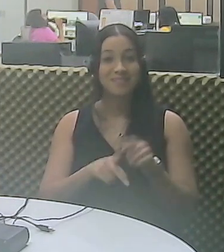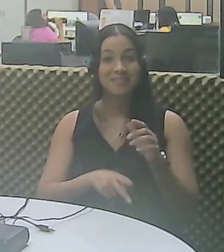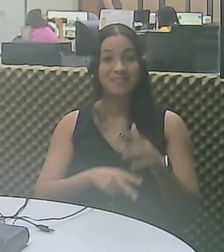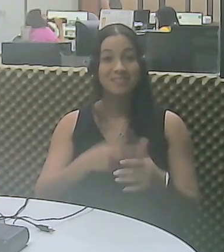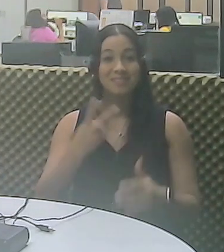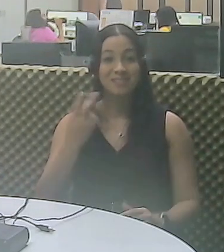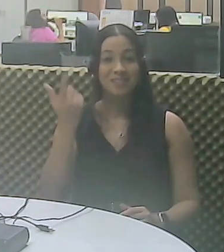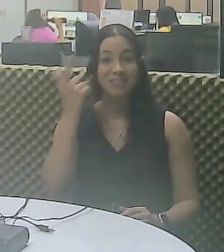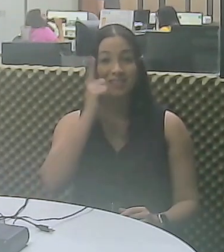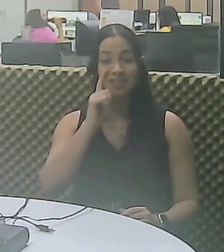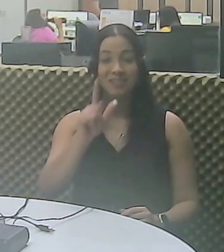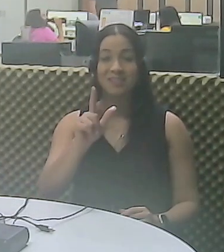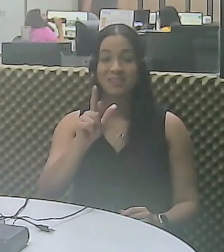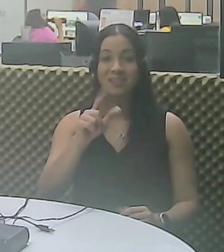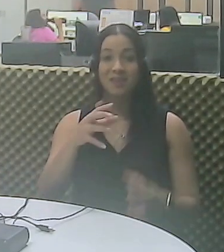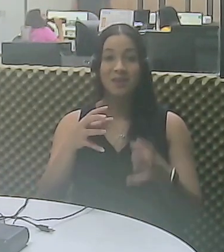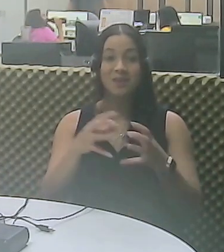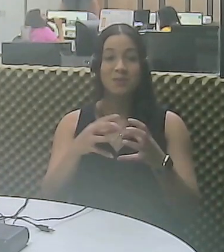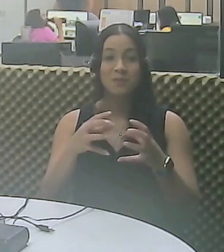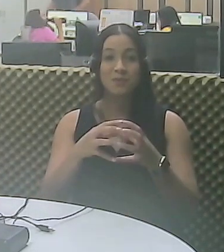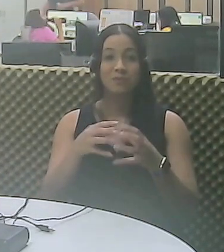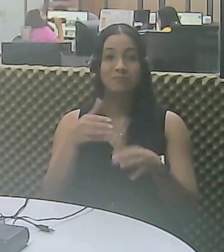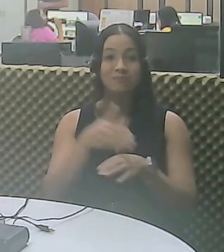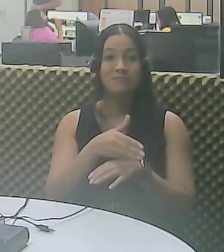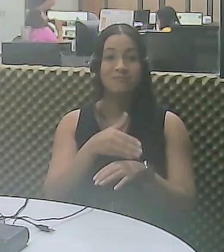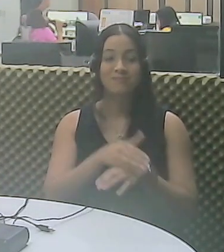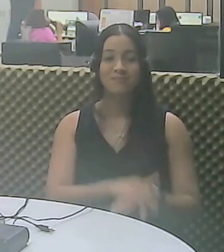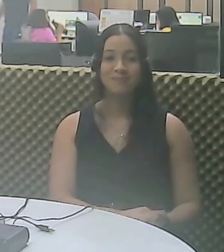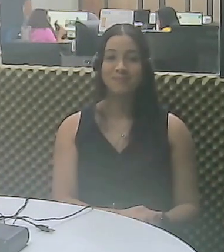segunda colocação entre os clubes participantes.